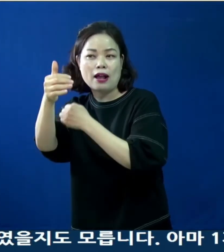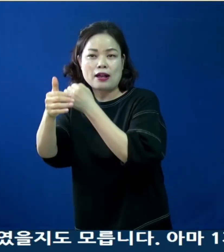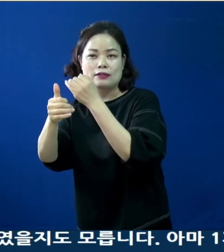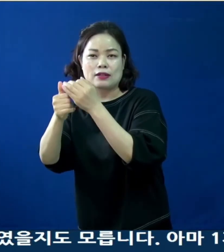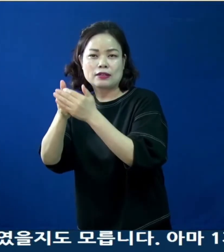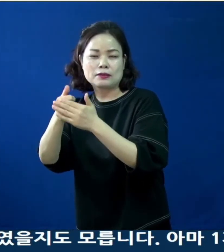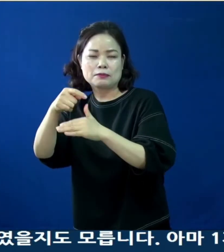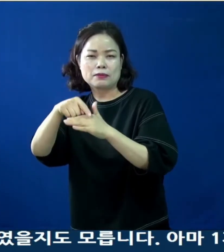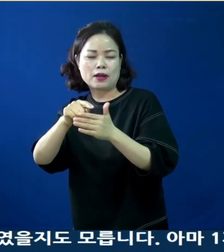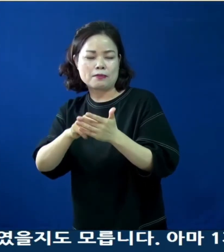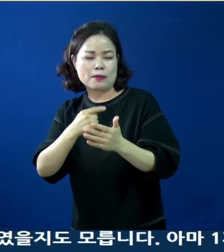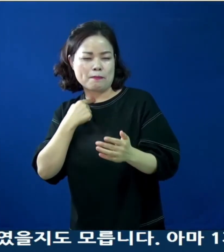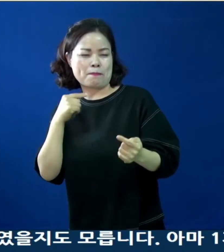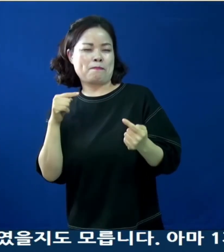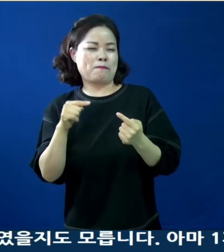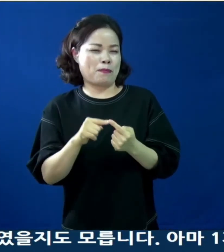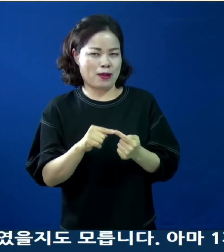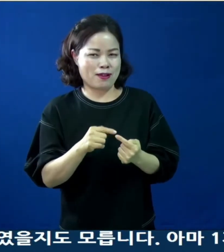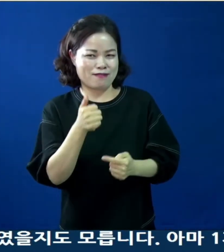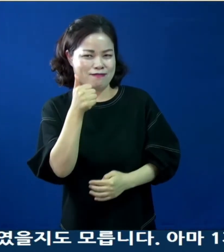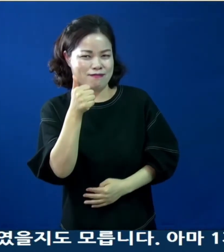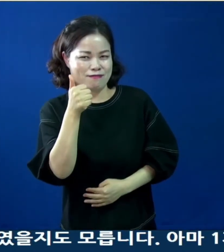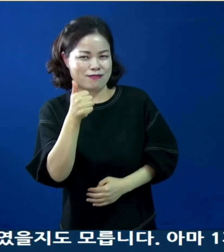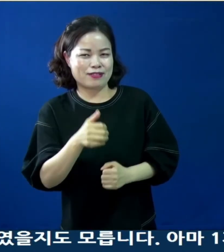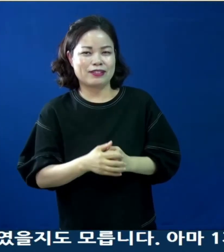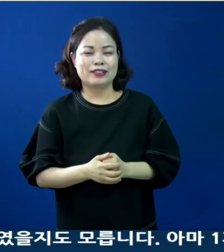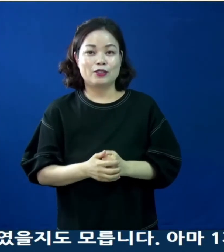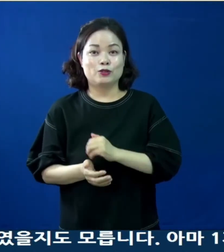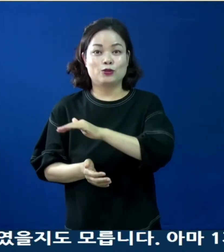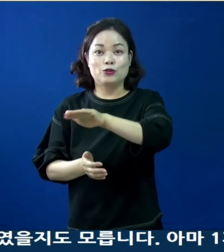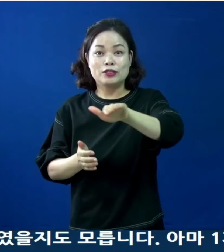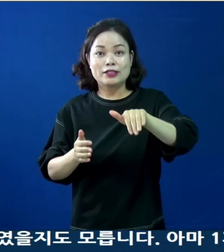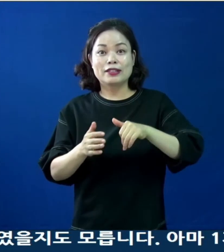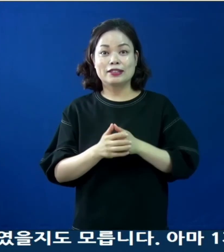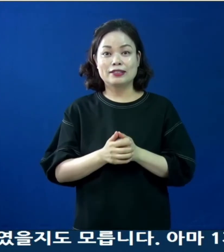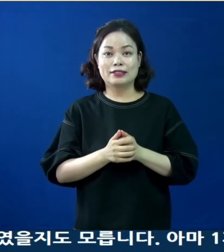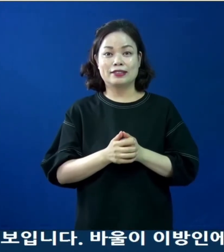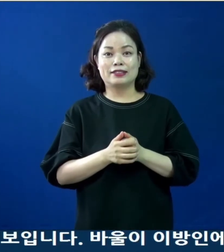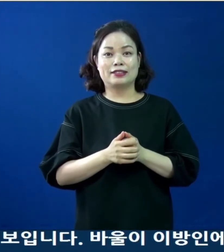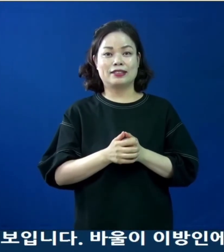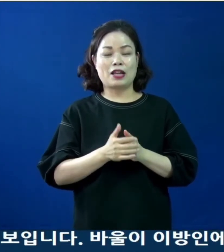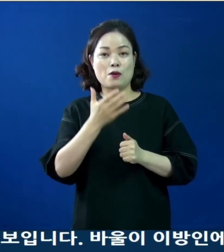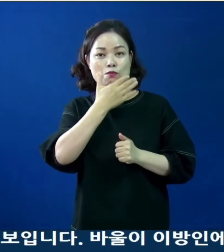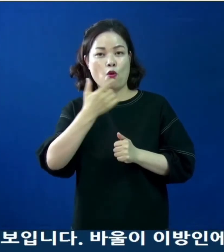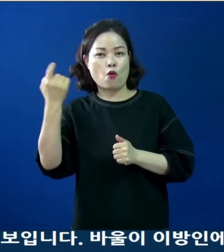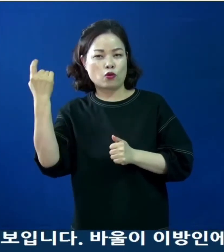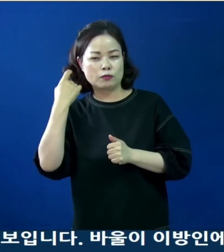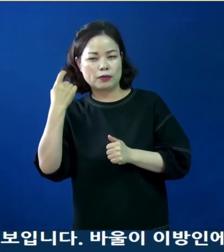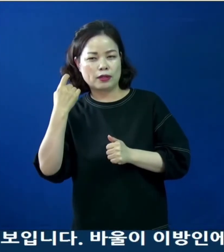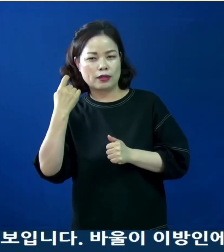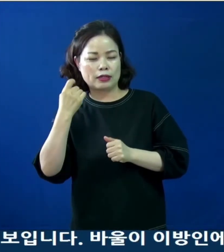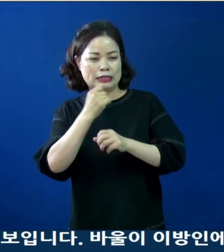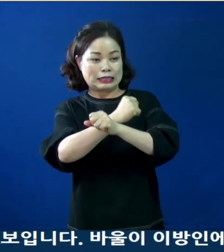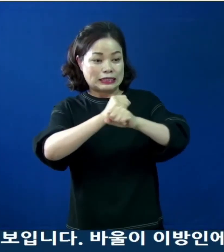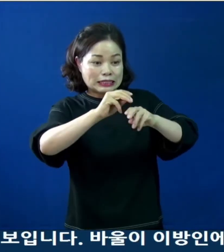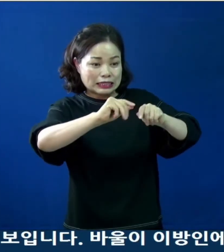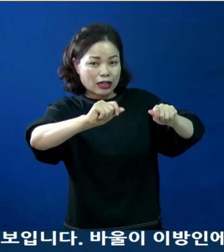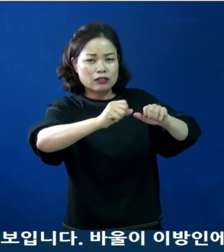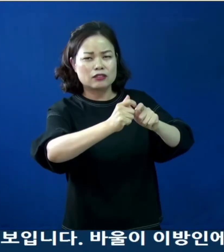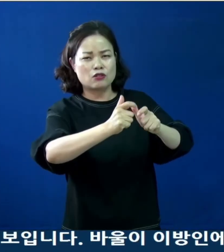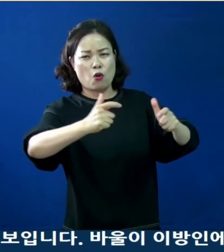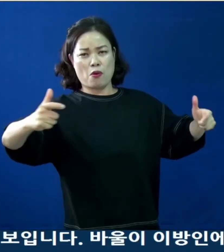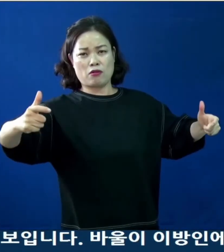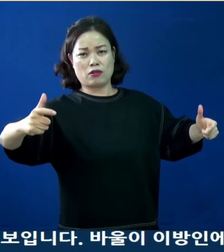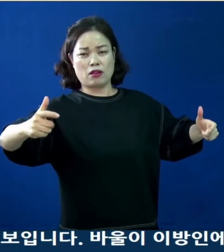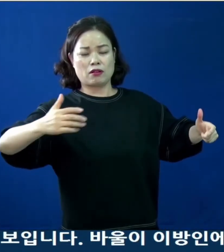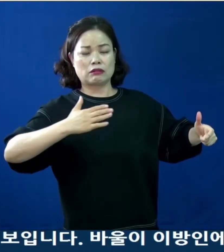드는 것입니다. 여러분, 우리가 이 복음의 지경을 계속 넓혀야 됩니다.